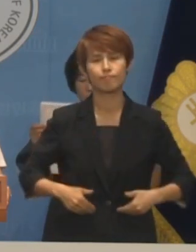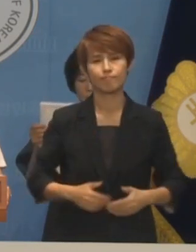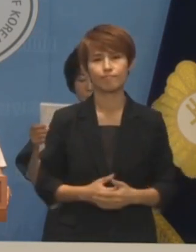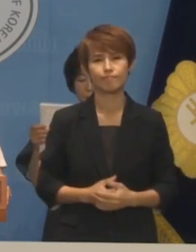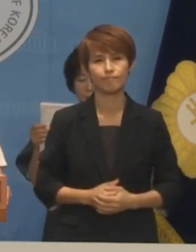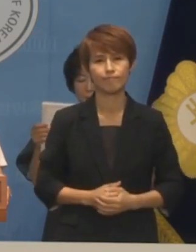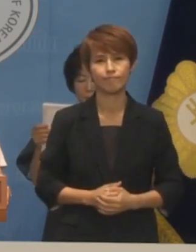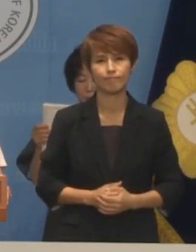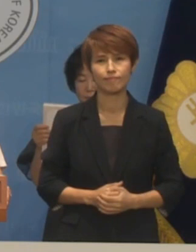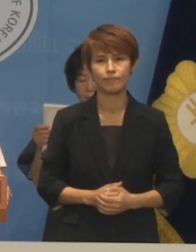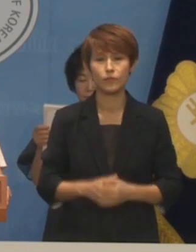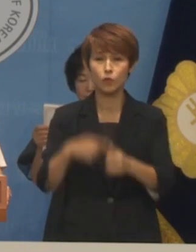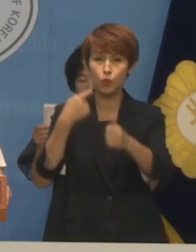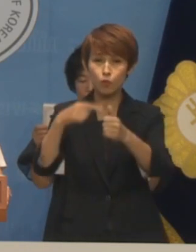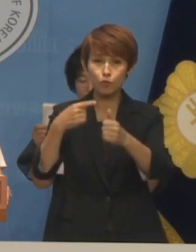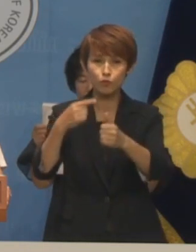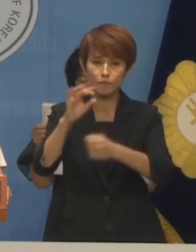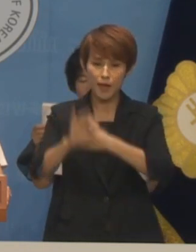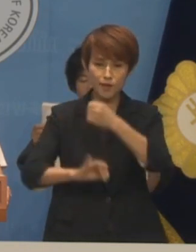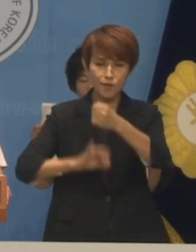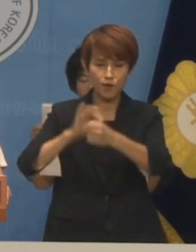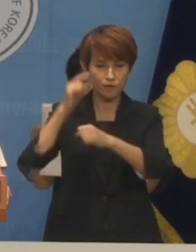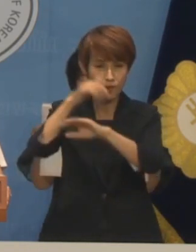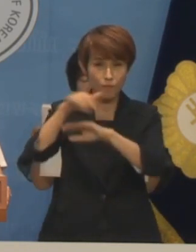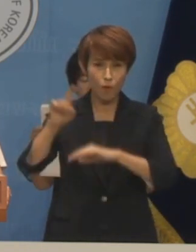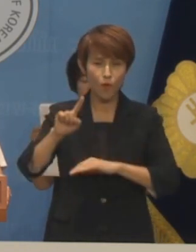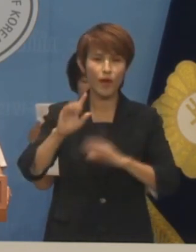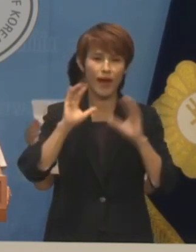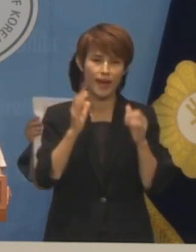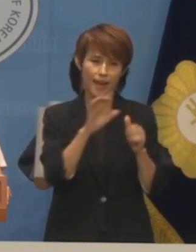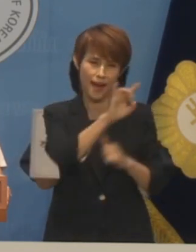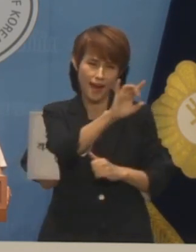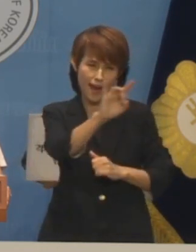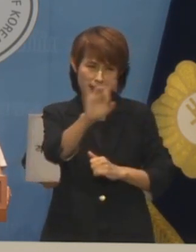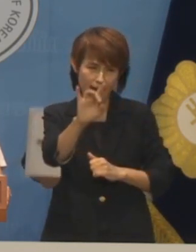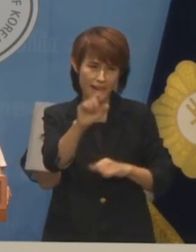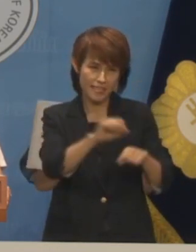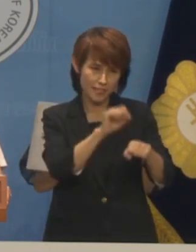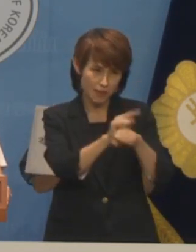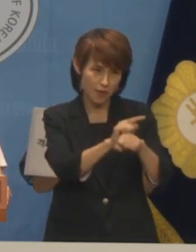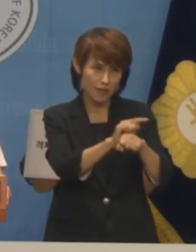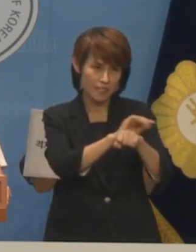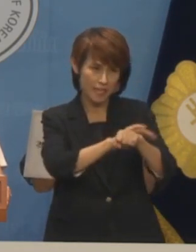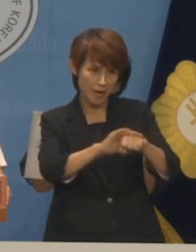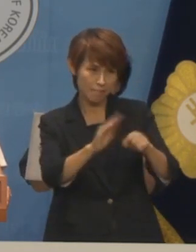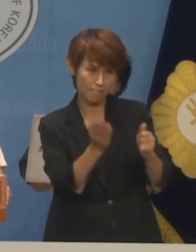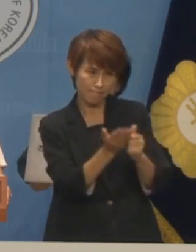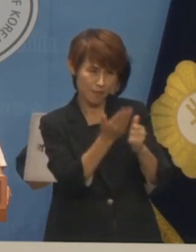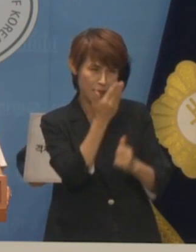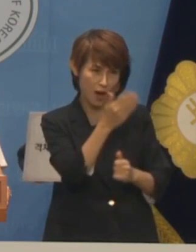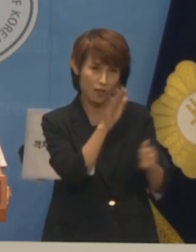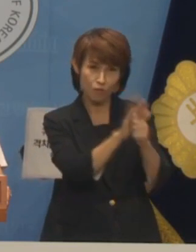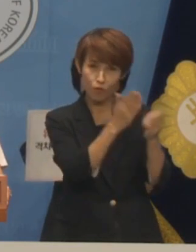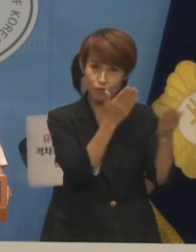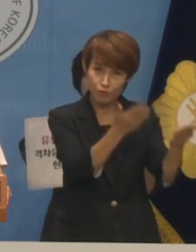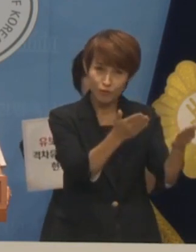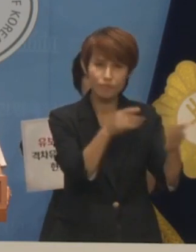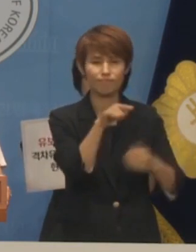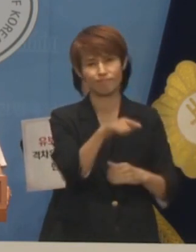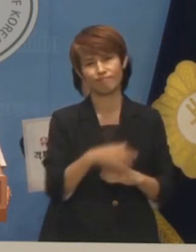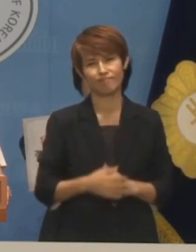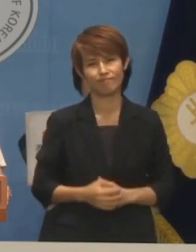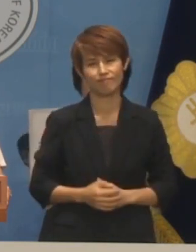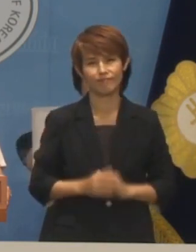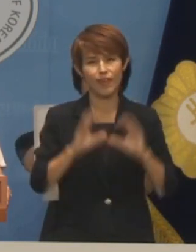것이다. 교육의 백년지 대계는 아이 한 명 한 명의 개성과 잠재력이 최대로 피어나도록 지원하는 교육,